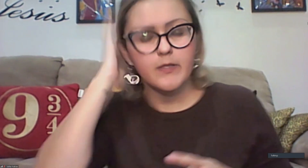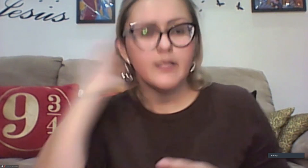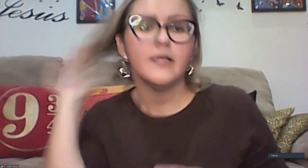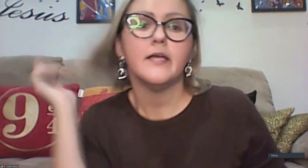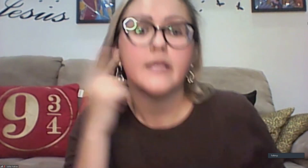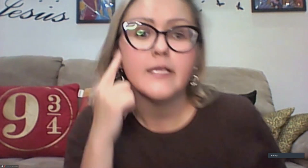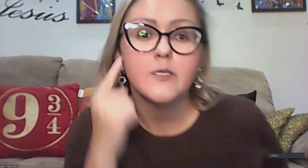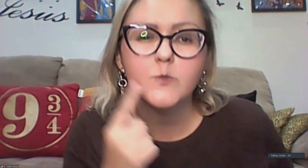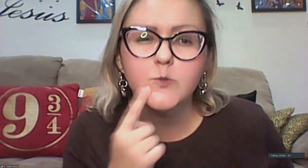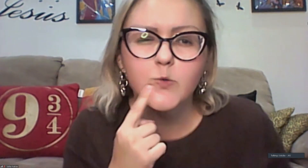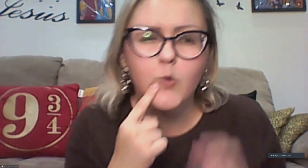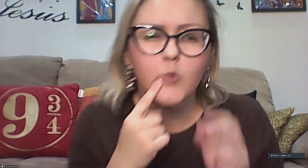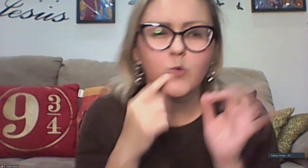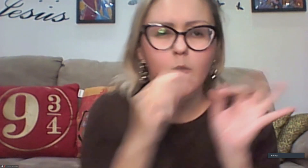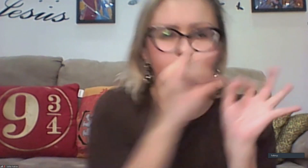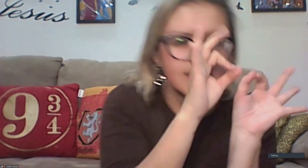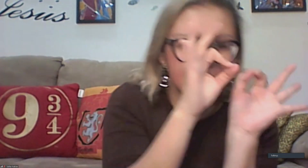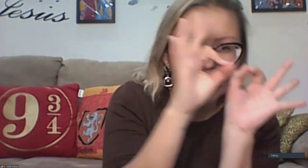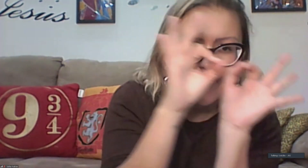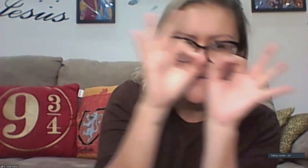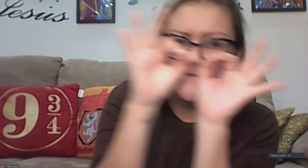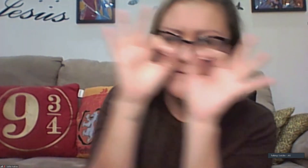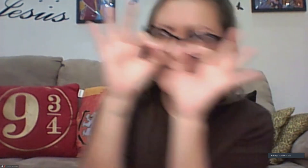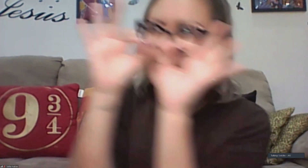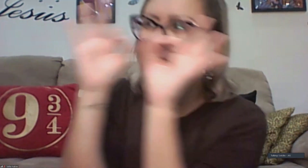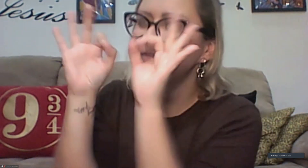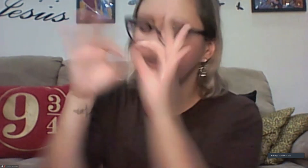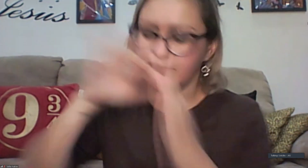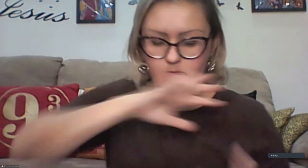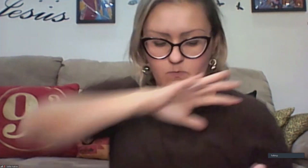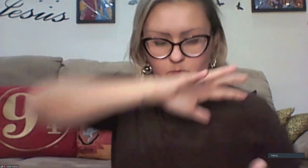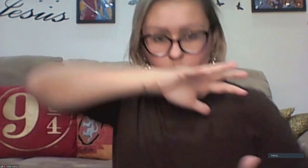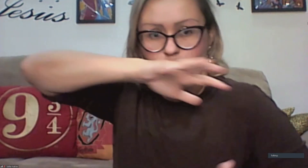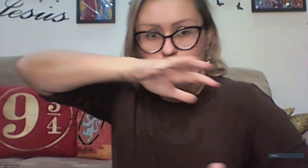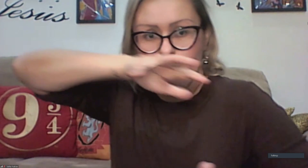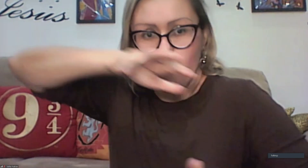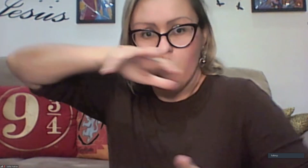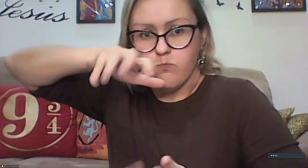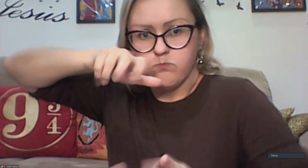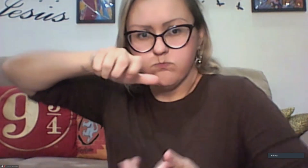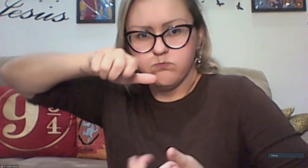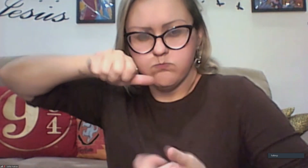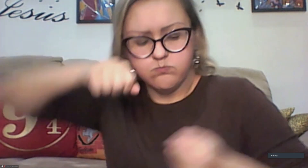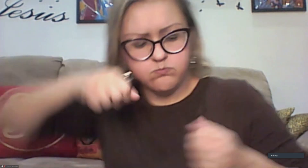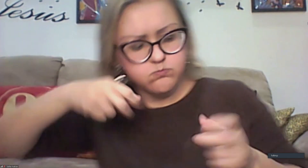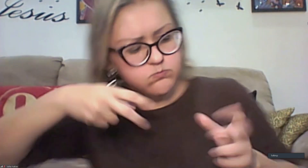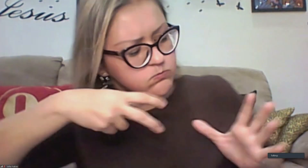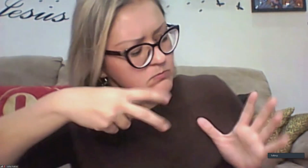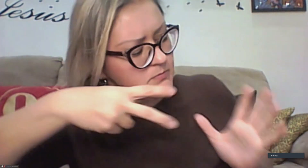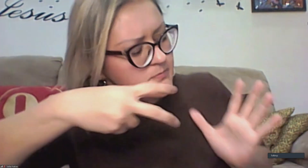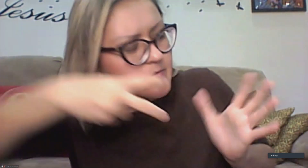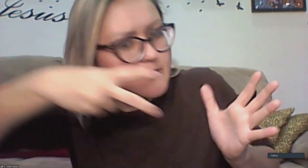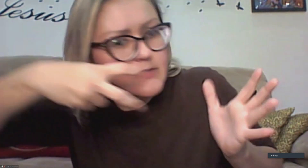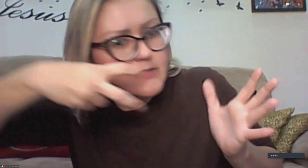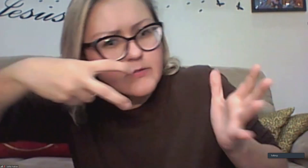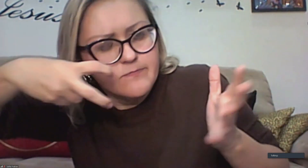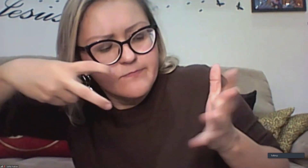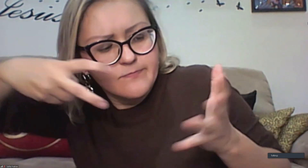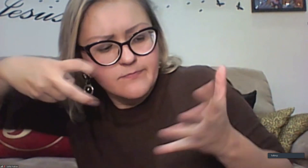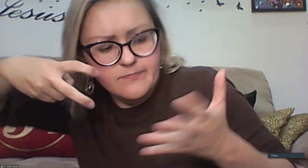Então, o surdo vai perceber o detalhe, é uma coisa assim, perceptível, de todas